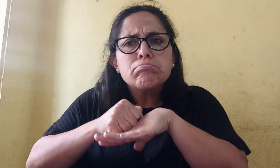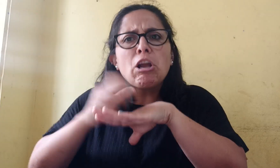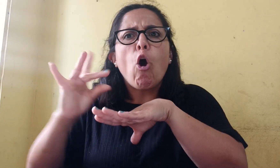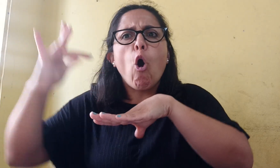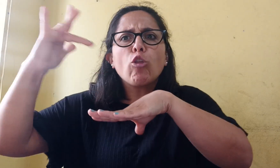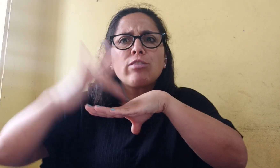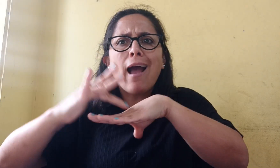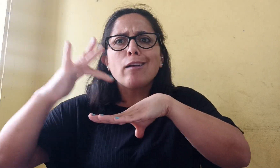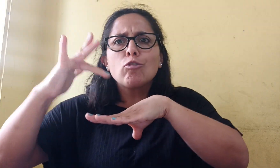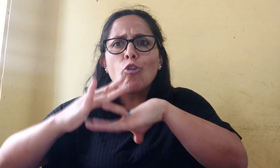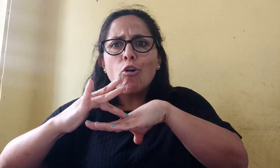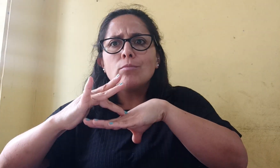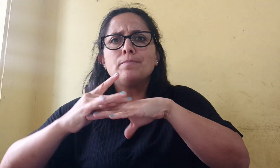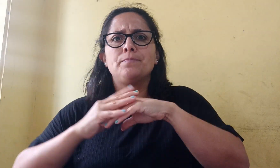tacto, ¿sí?